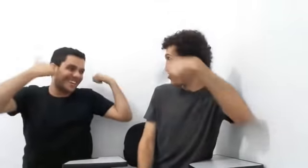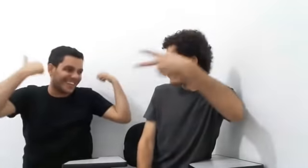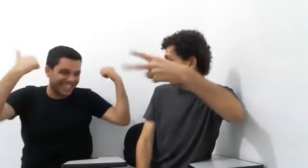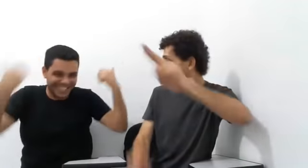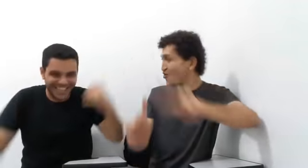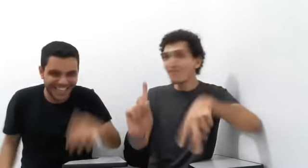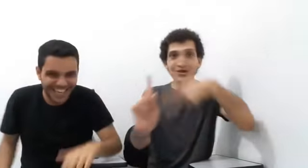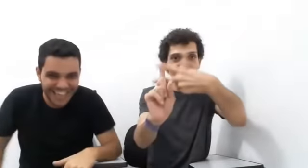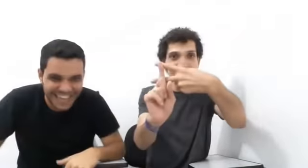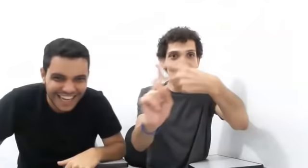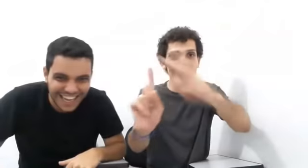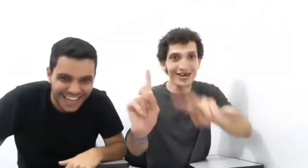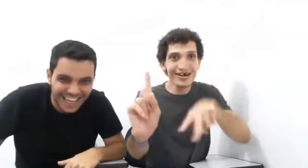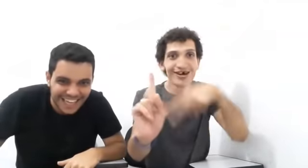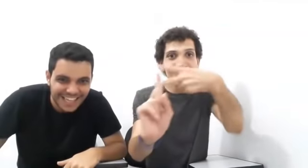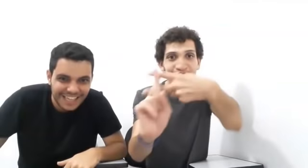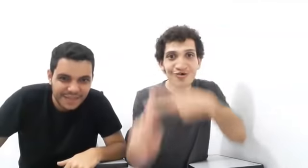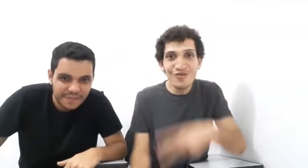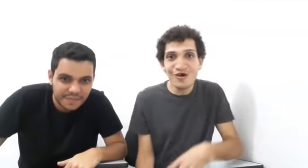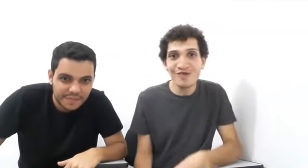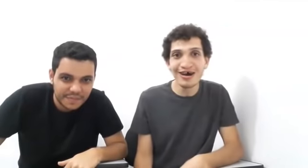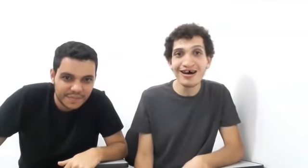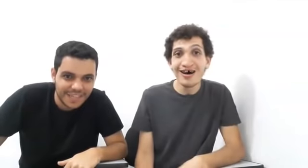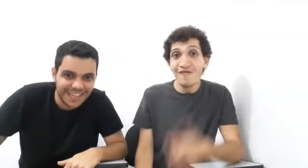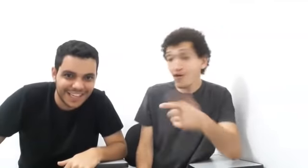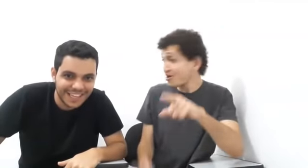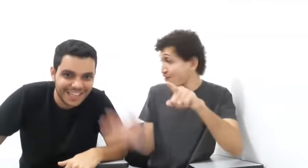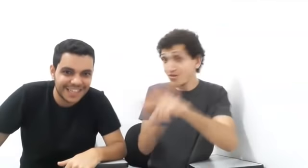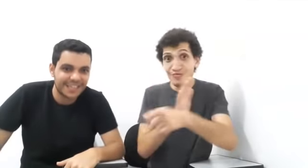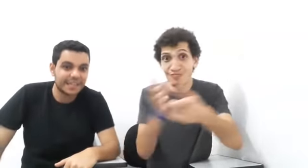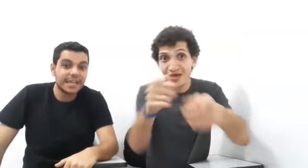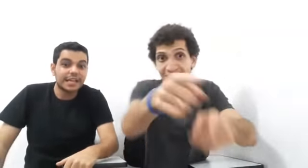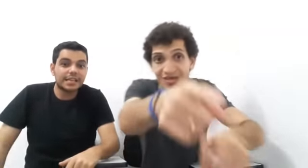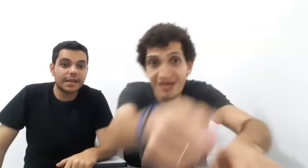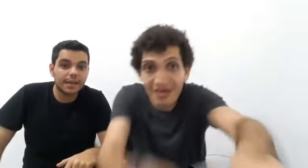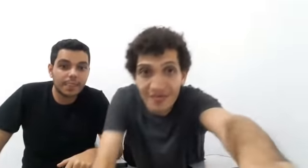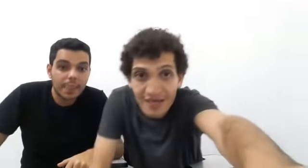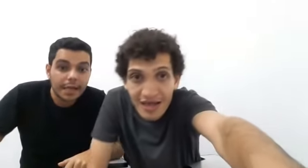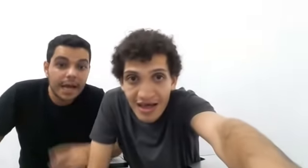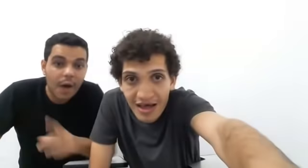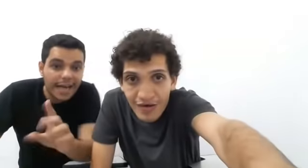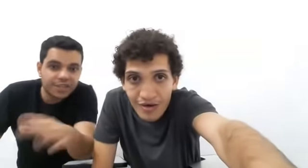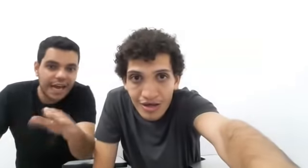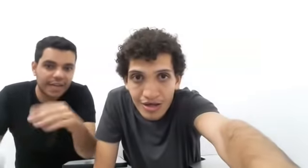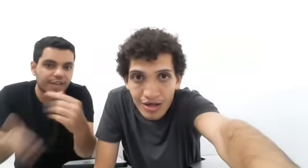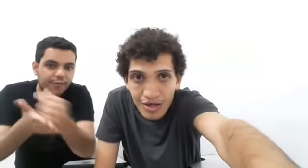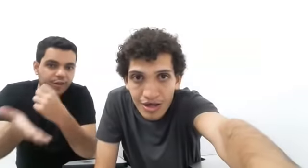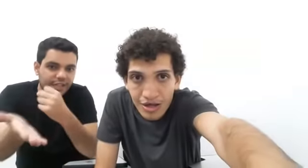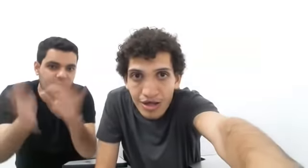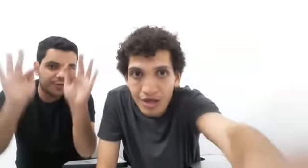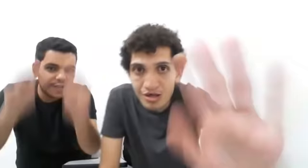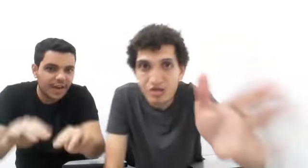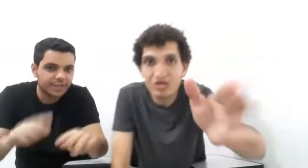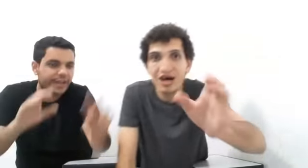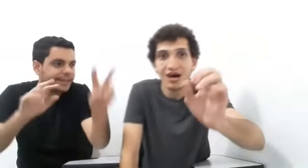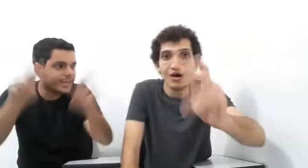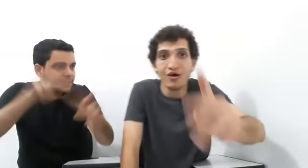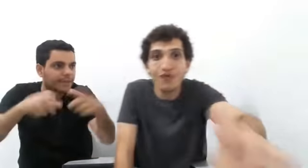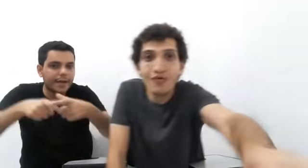O número de melhor, né? O número. Qual era a pergunta? Não, aí já foi, já está no final, já lemos a